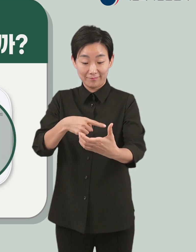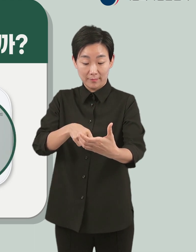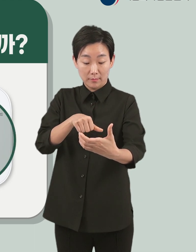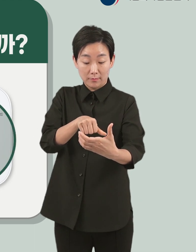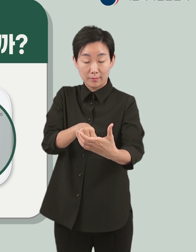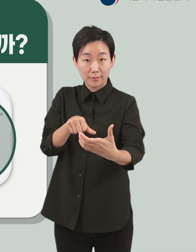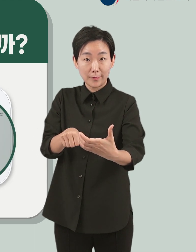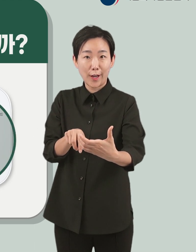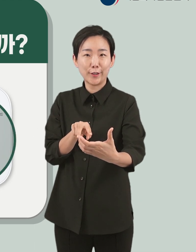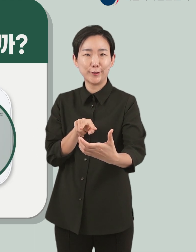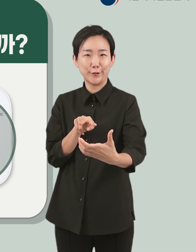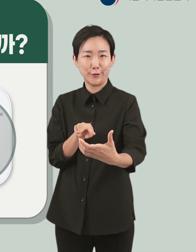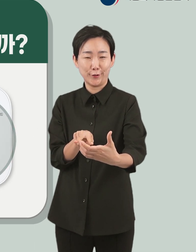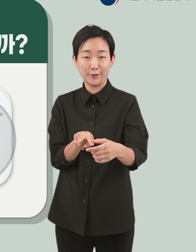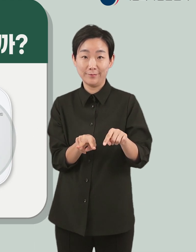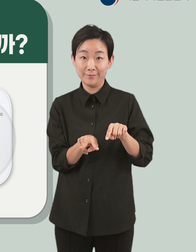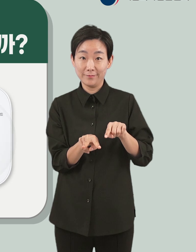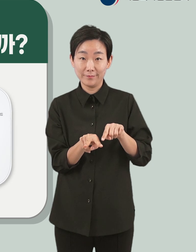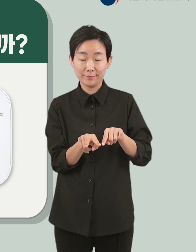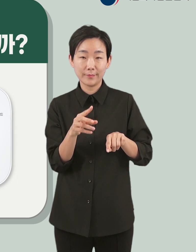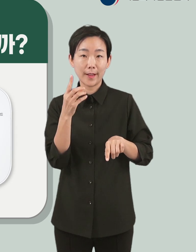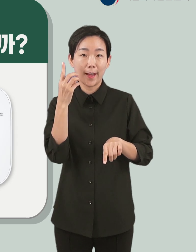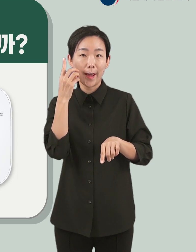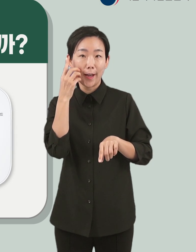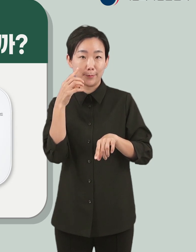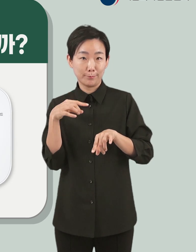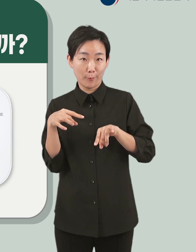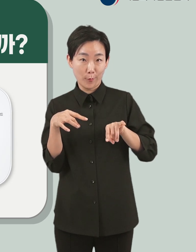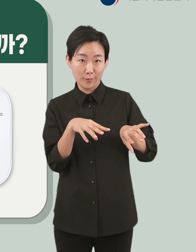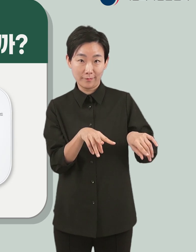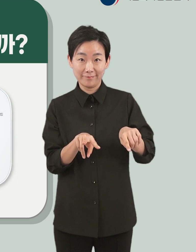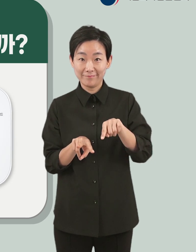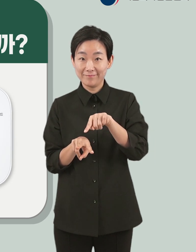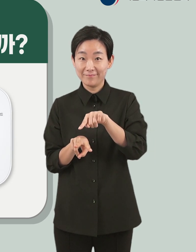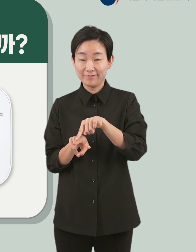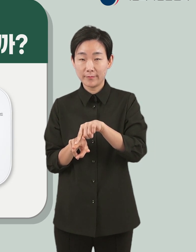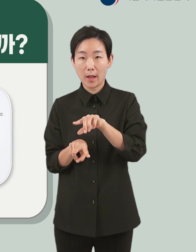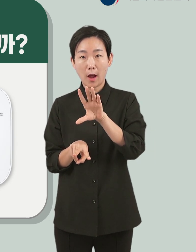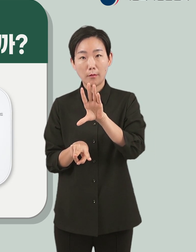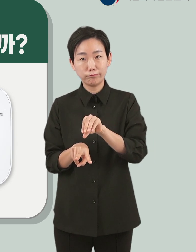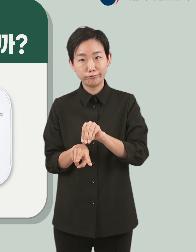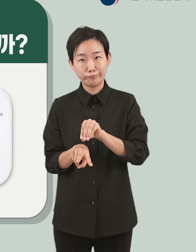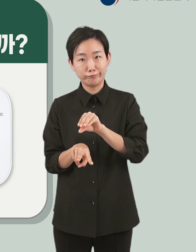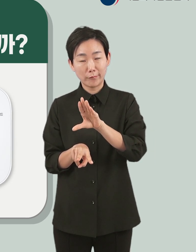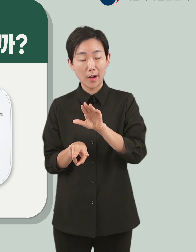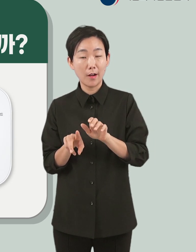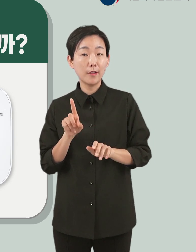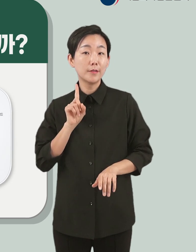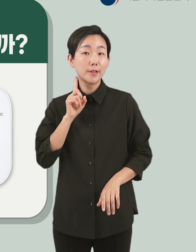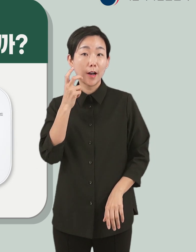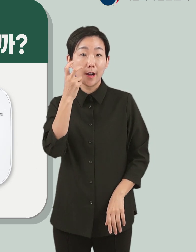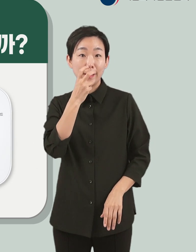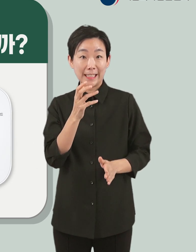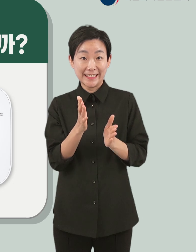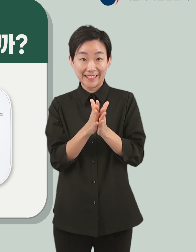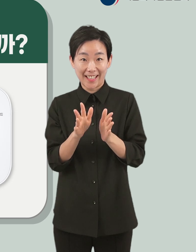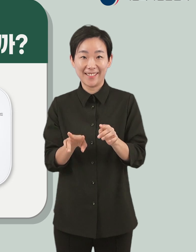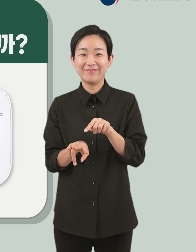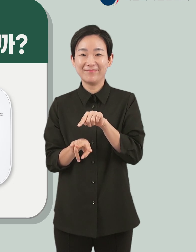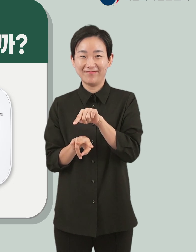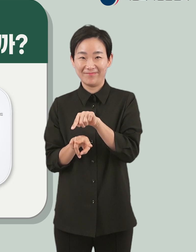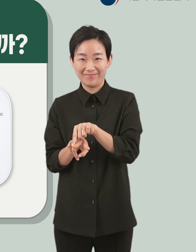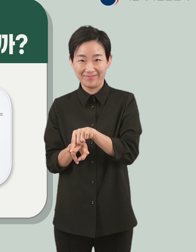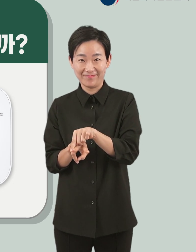있습니다. 화면 아래에는 두 개의 버튼이 있는데 왼쪽 버튼은 측정, 블루투스 연결할 때, 오른쪽 버튼은 전원을